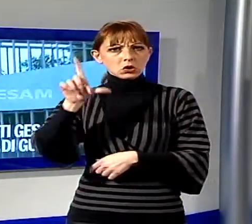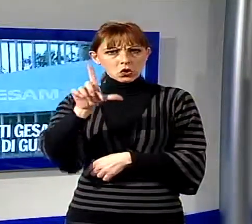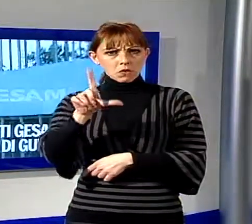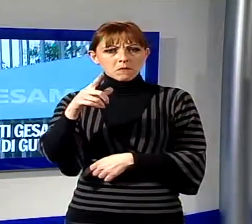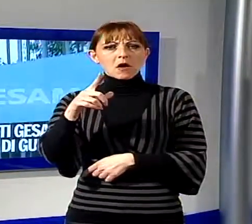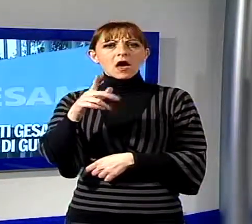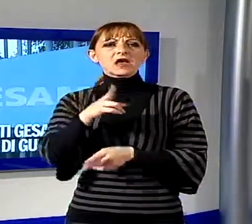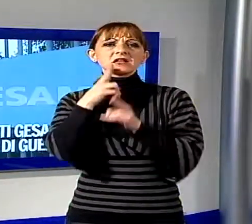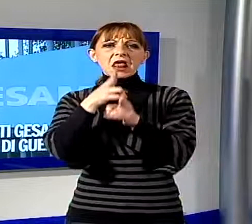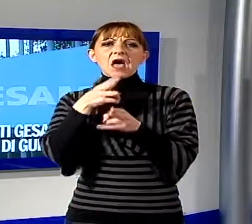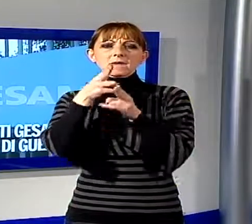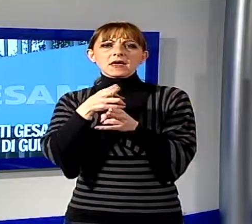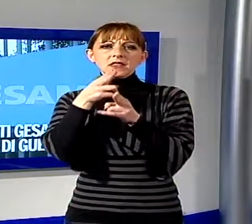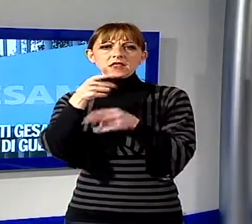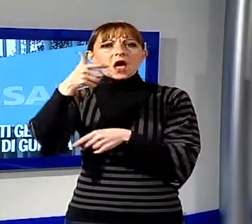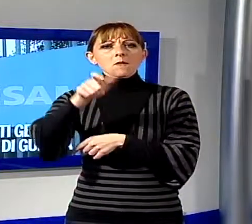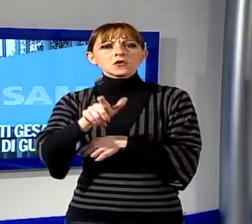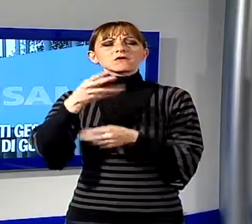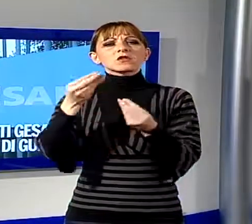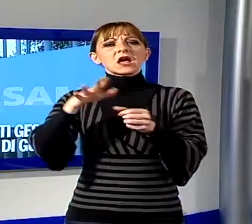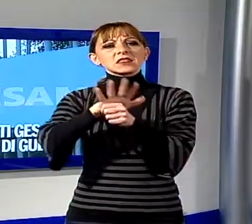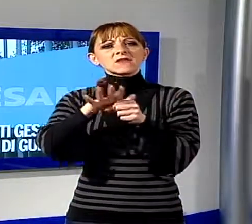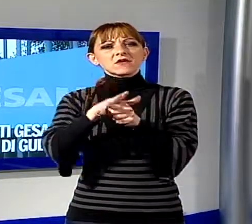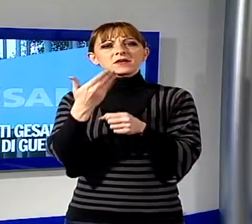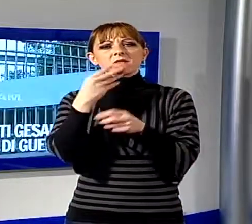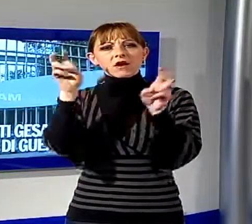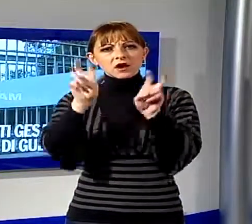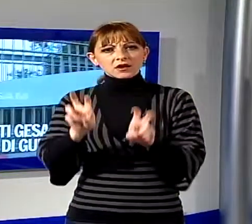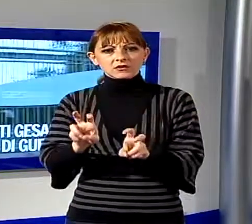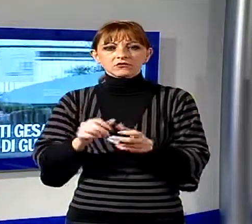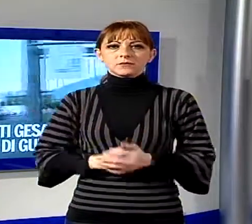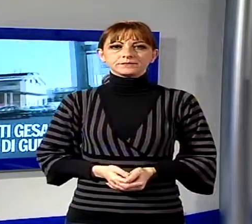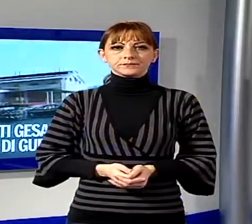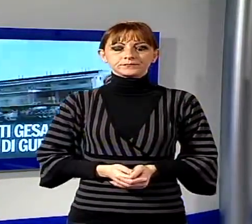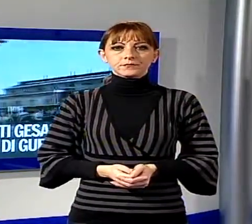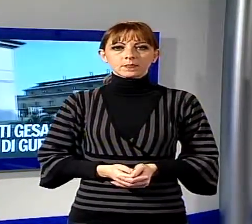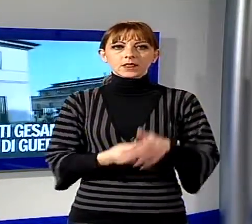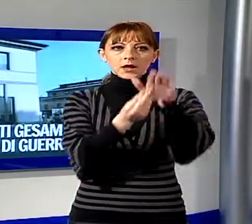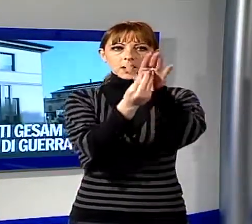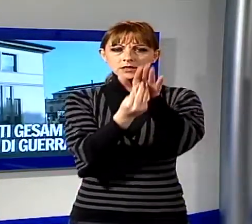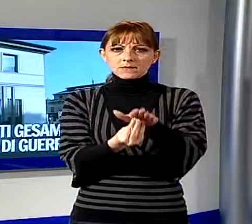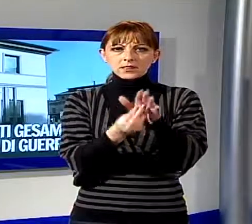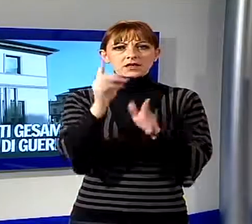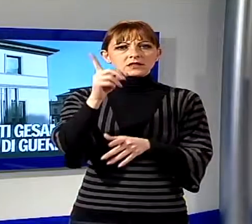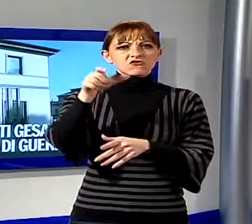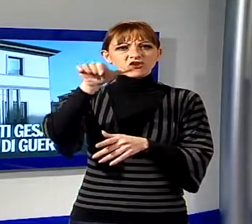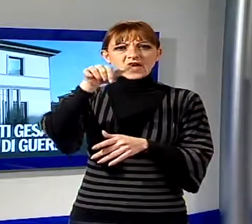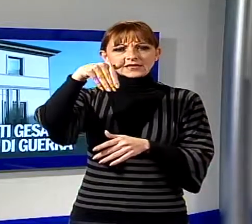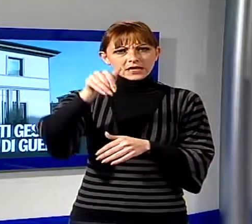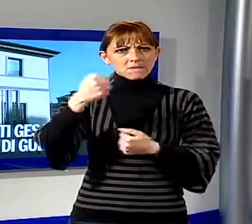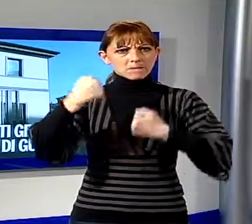Dipendenti GESAM sul piede di guerra, i lavoratori del gruppo oggetto di un progetto di riordino da parte del comune